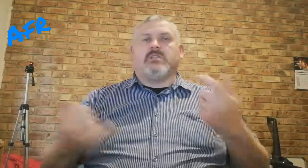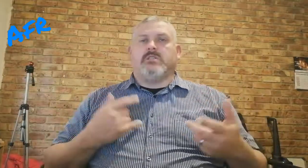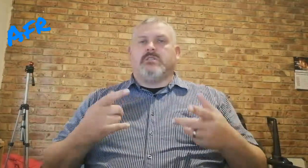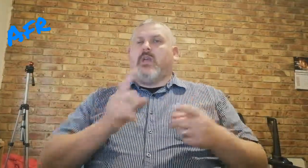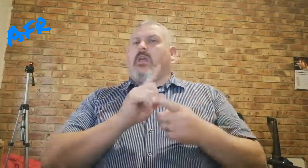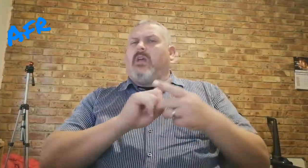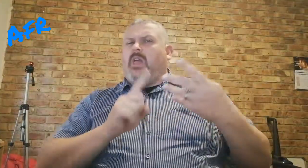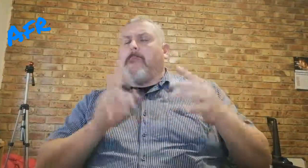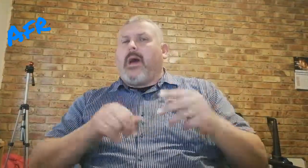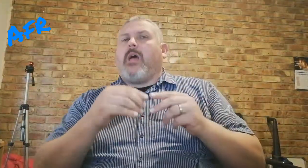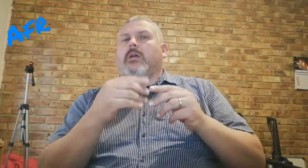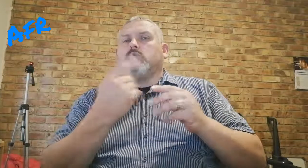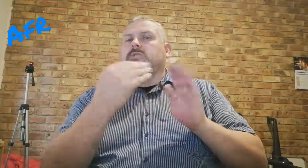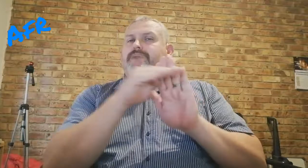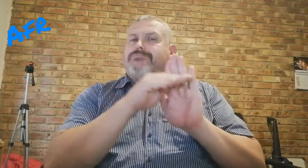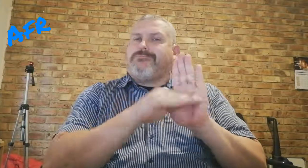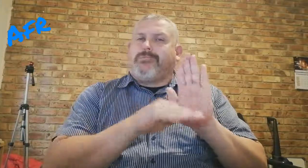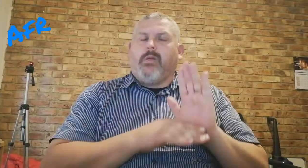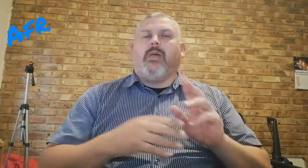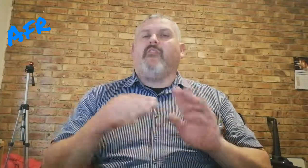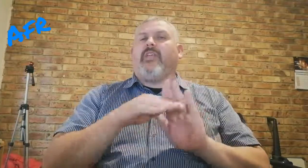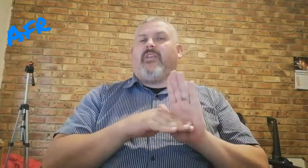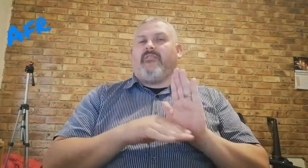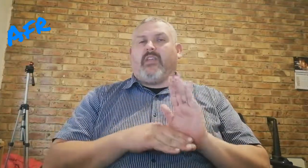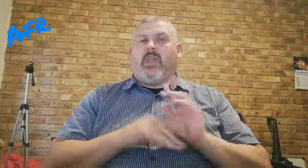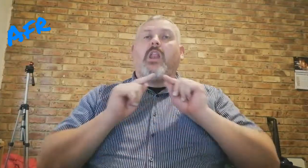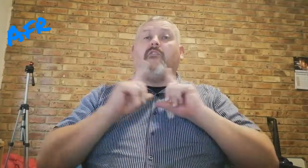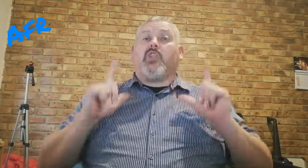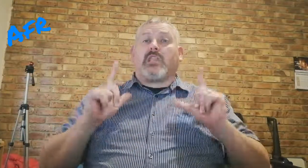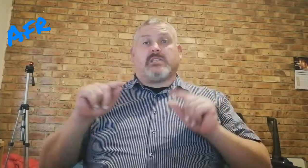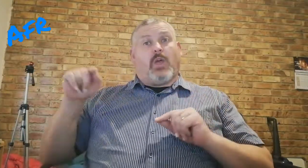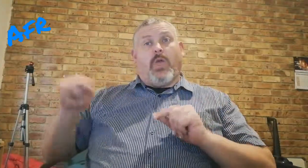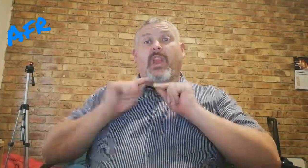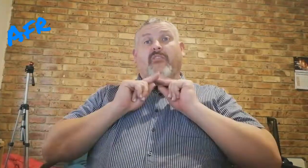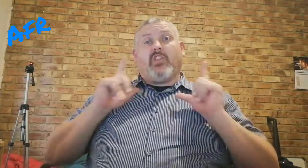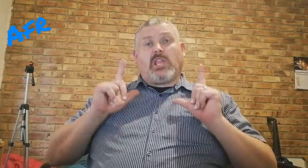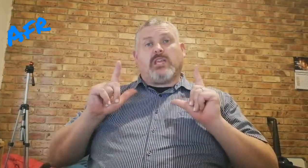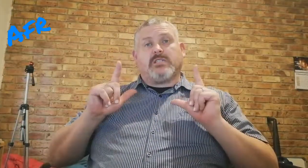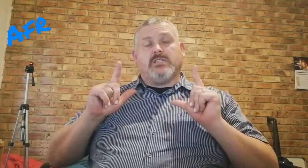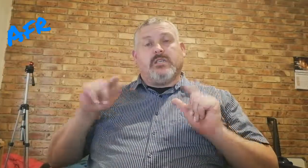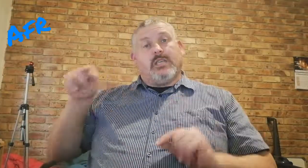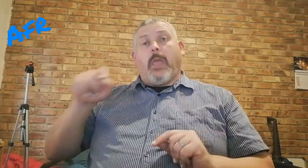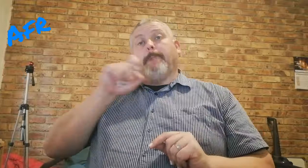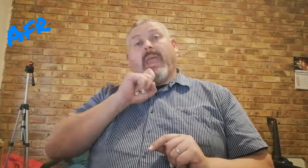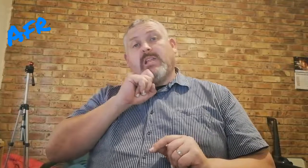feest, baie soos wet het dit, Leviticus nou, Leviticus,